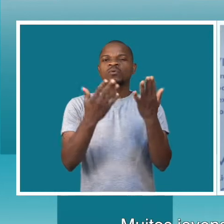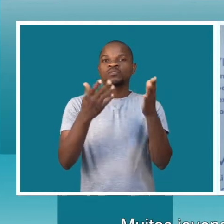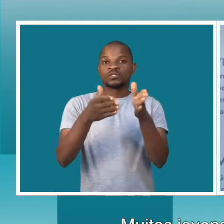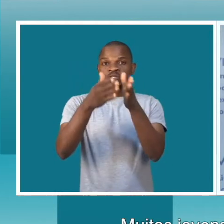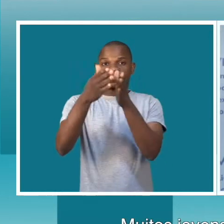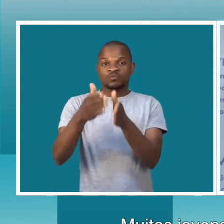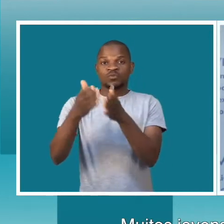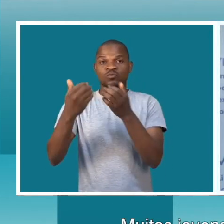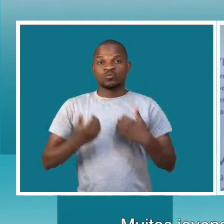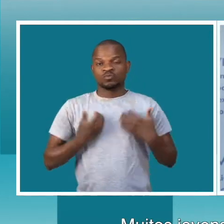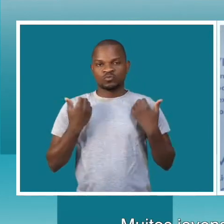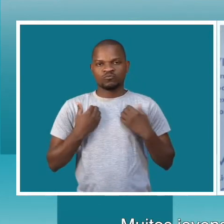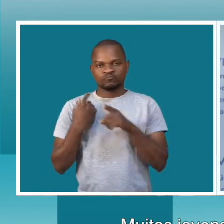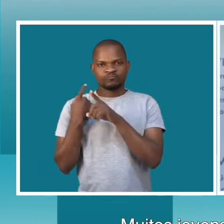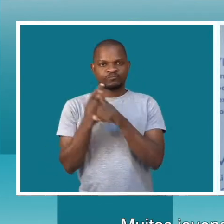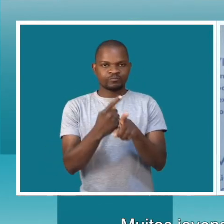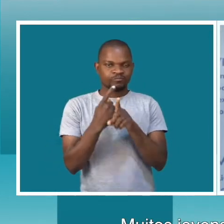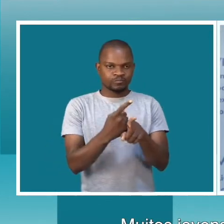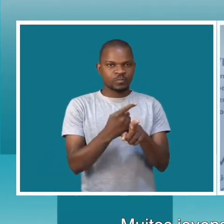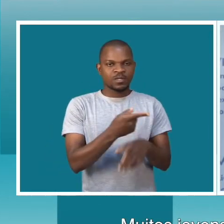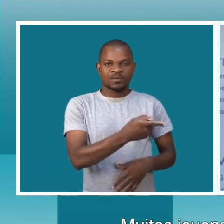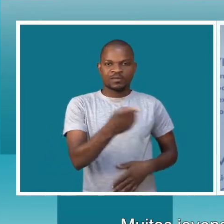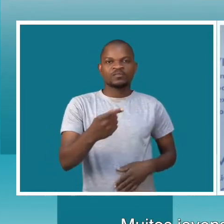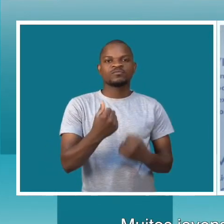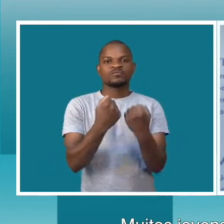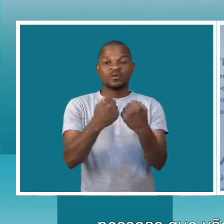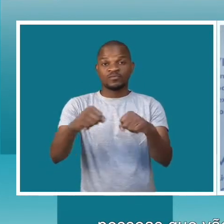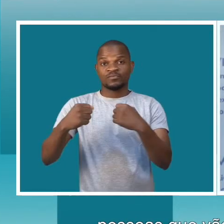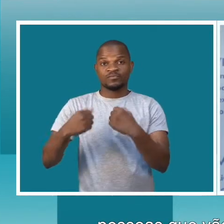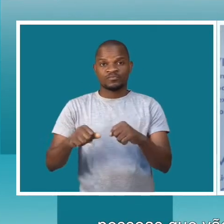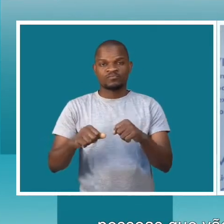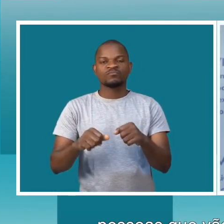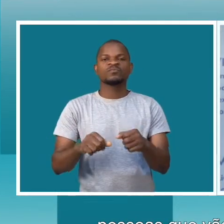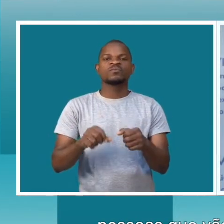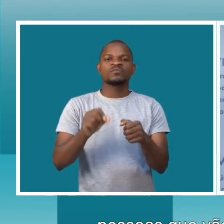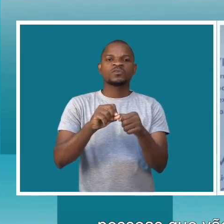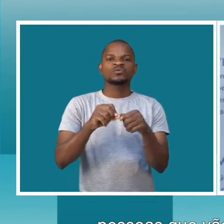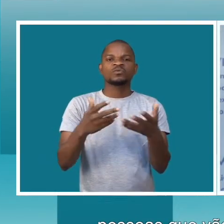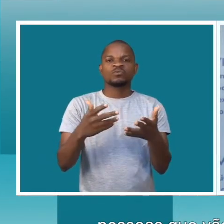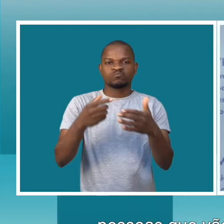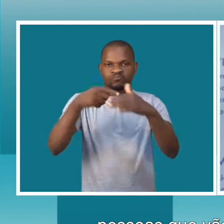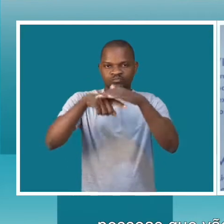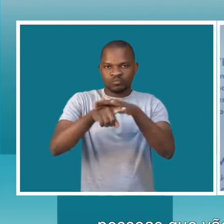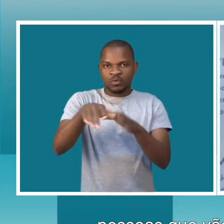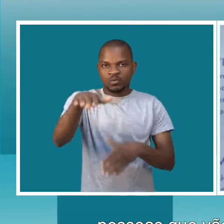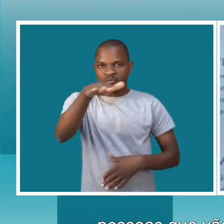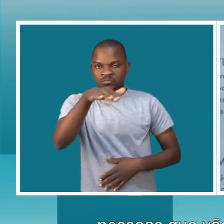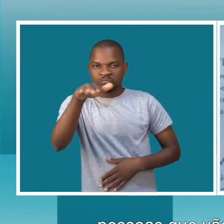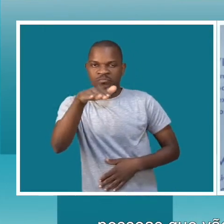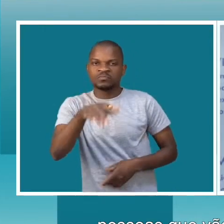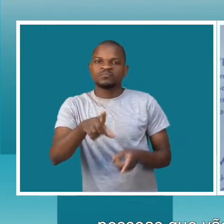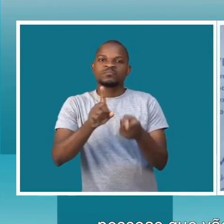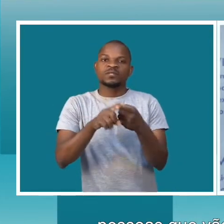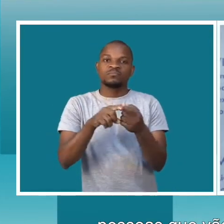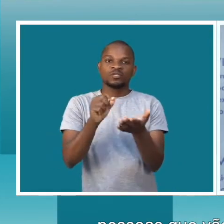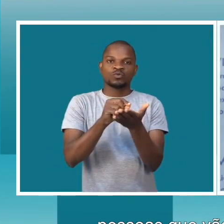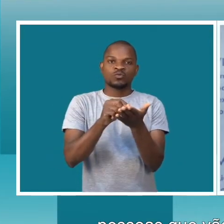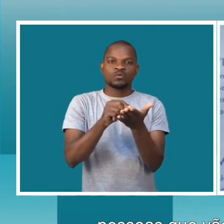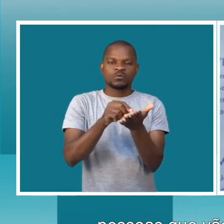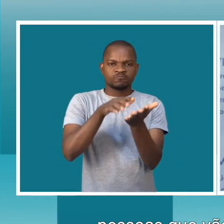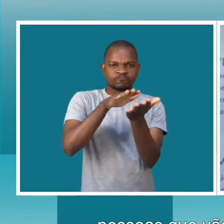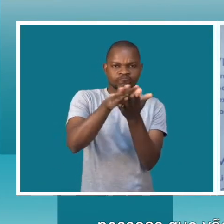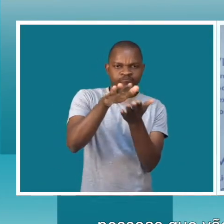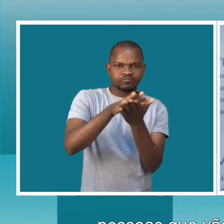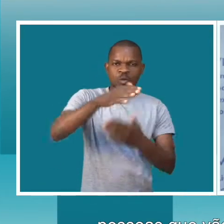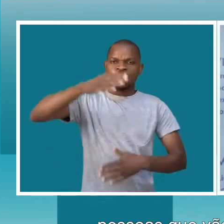jovens que já estão são ativistas, pessoas que vão às comunidades, vão à escola para transmitir o